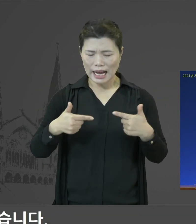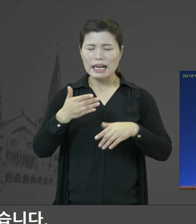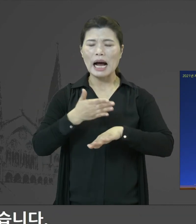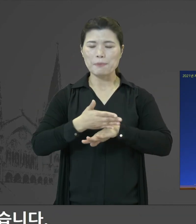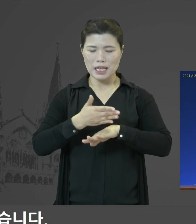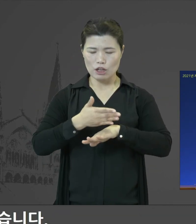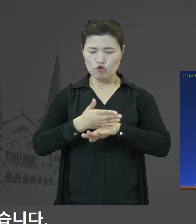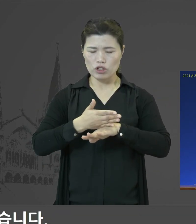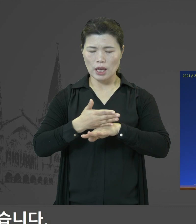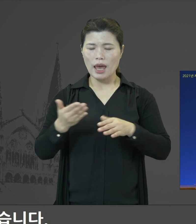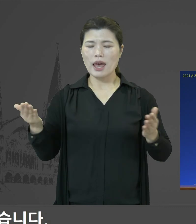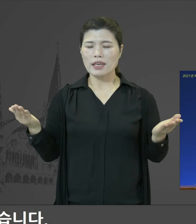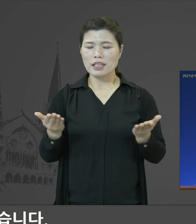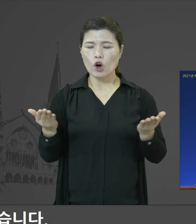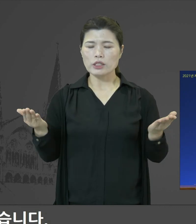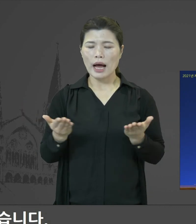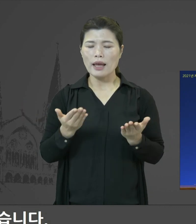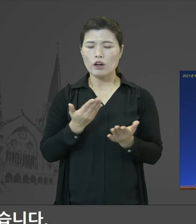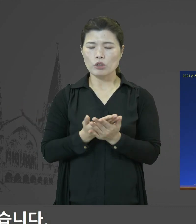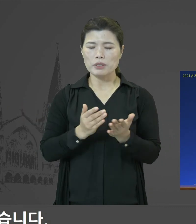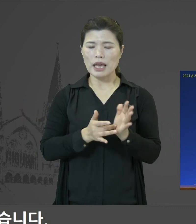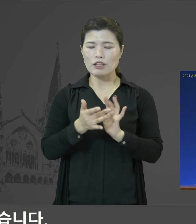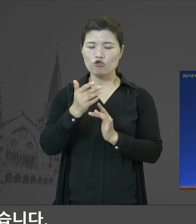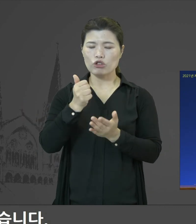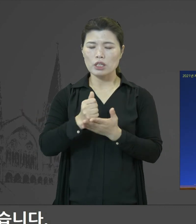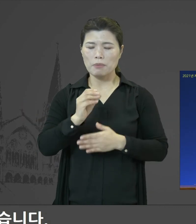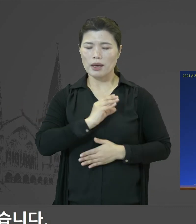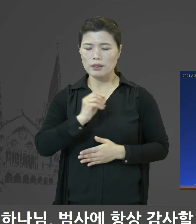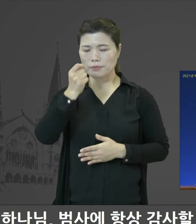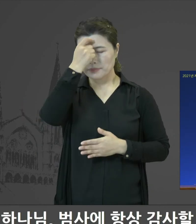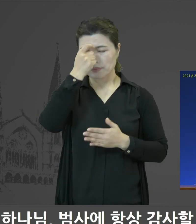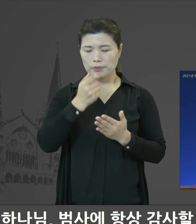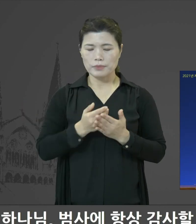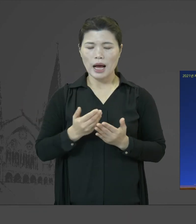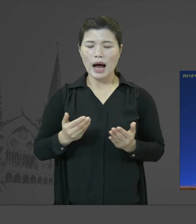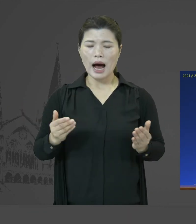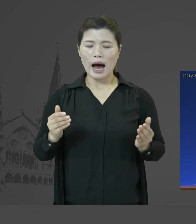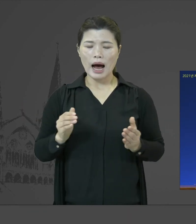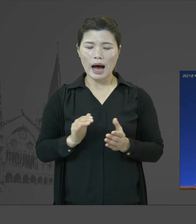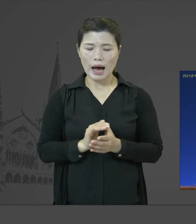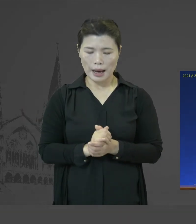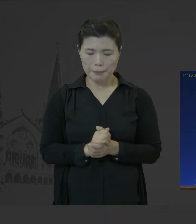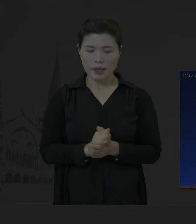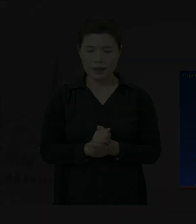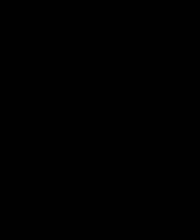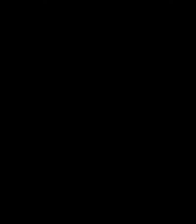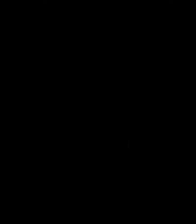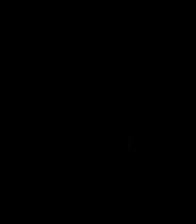역사하여 주시옵소서. 예수님 이름으로 기도하옵나이다. 아멘.